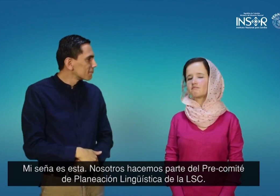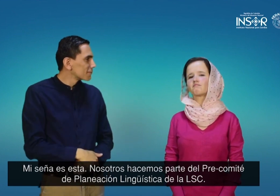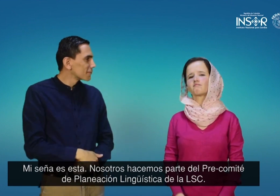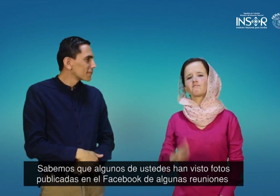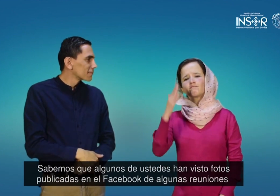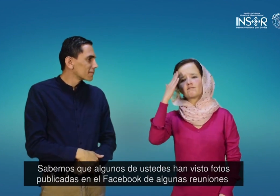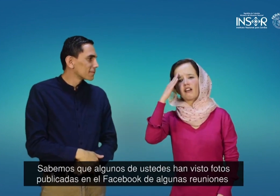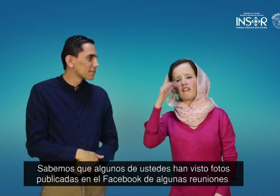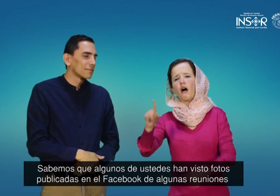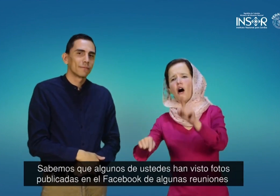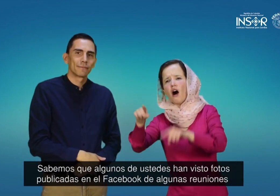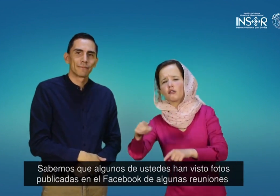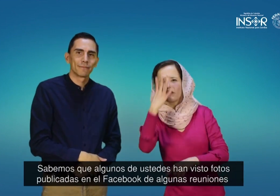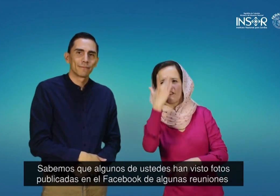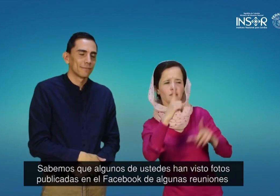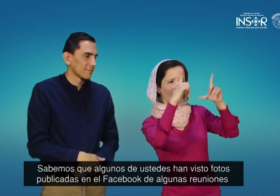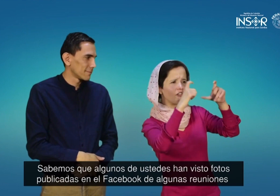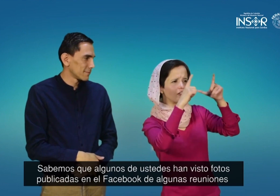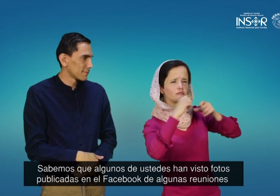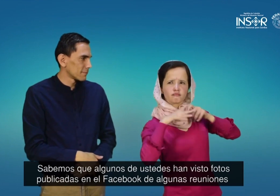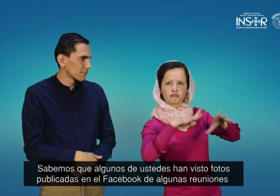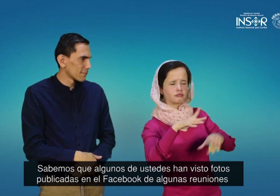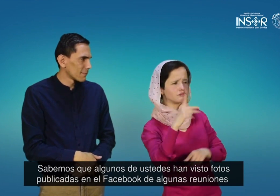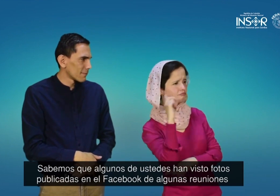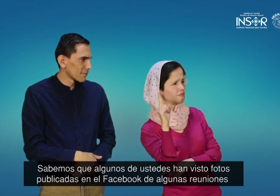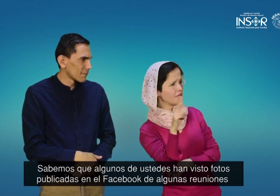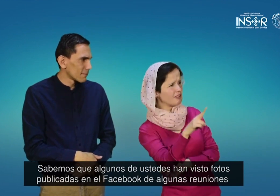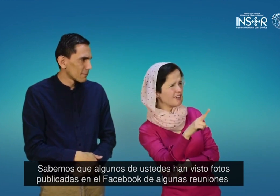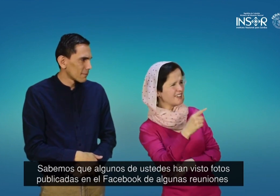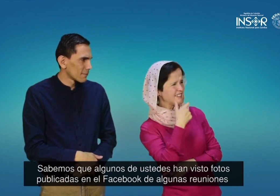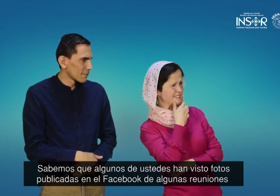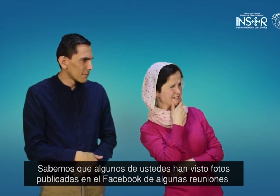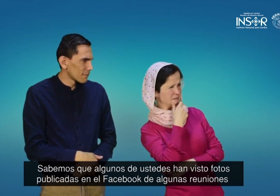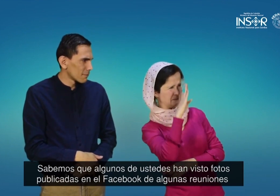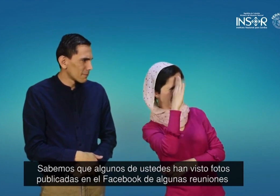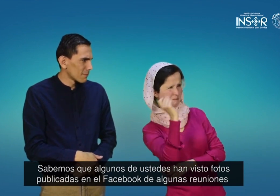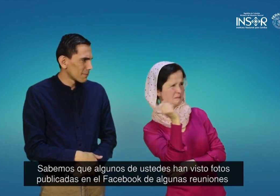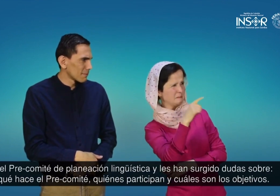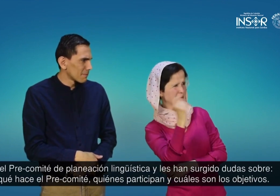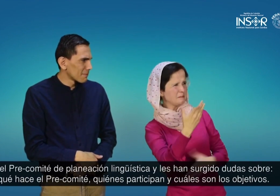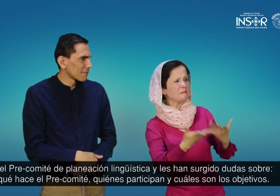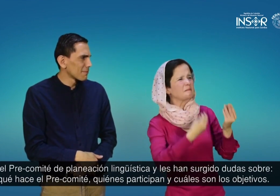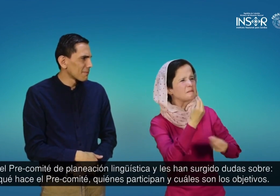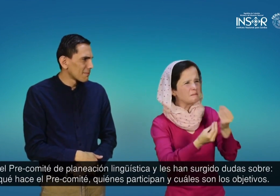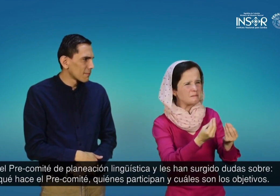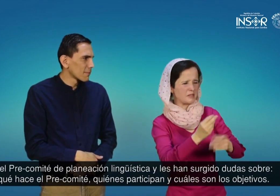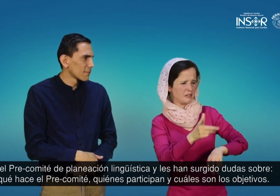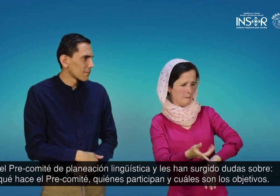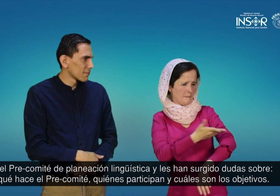Sabemos que algunos de ustedes han visto fotos publicadas en el Facebook de algunas reuniones del Precomité de Planeación Lingüística y les han